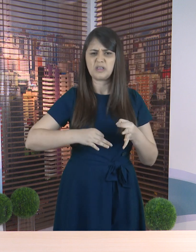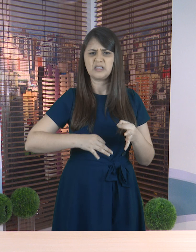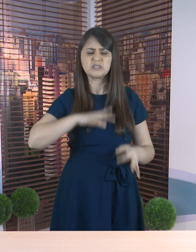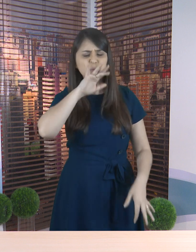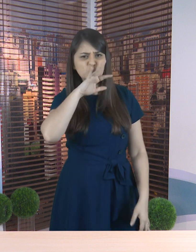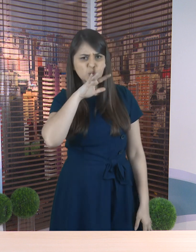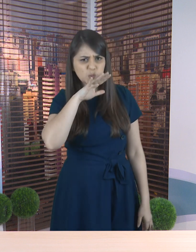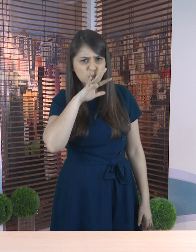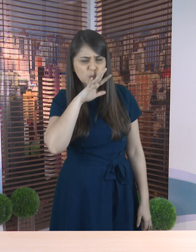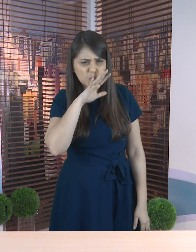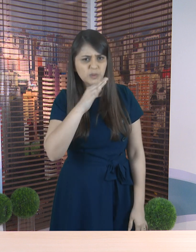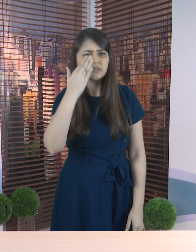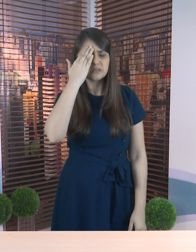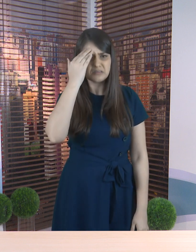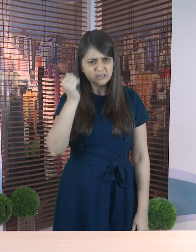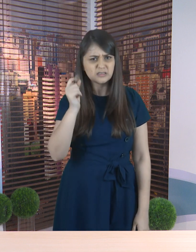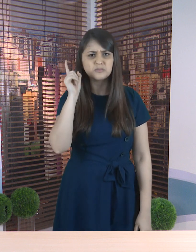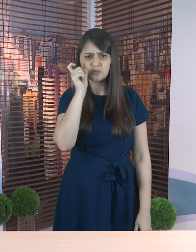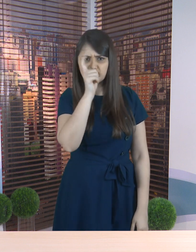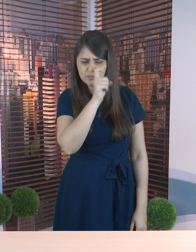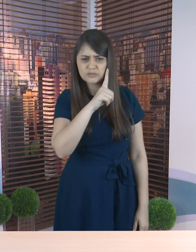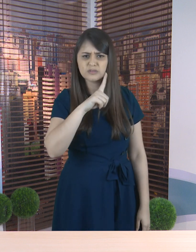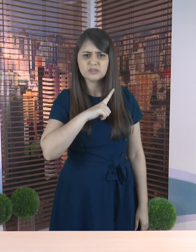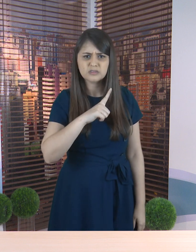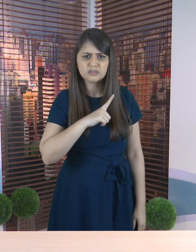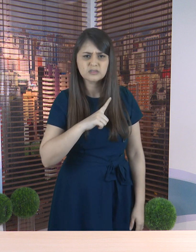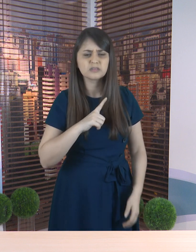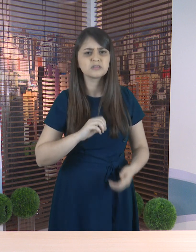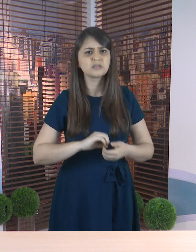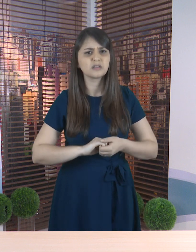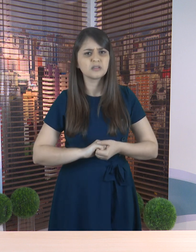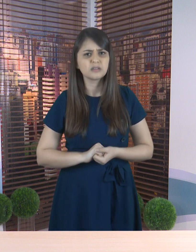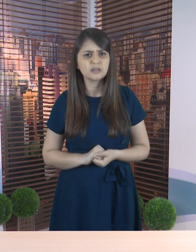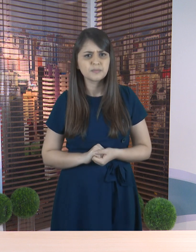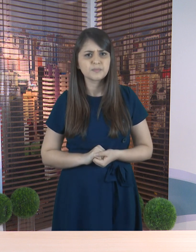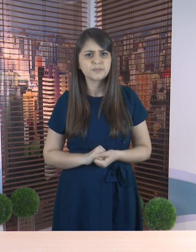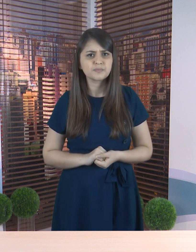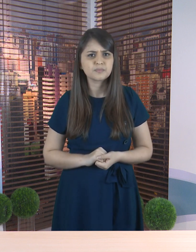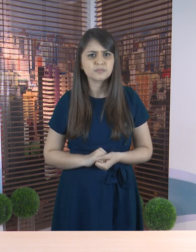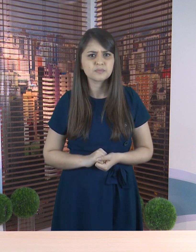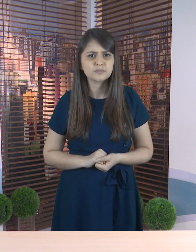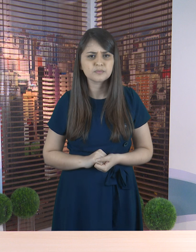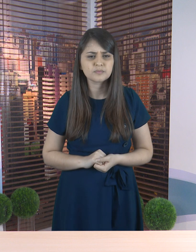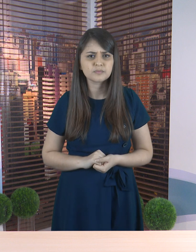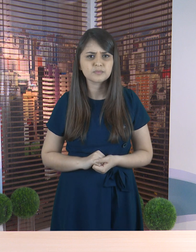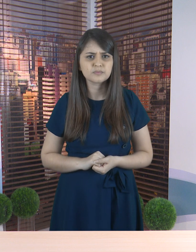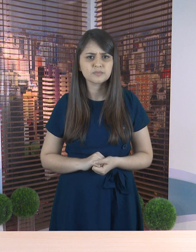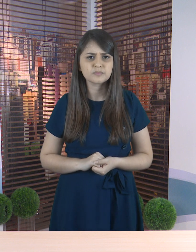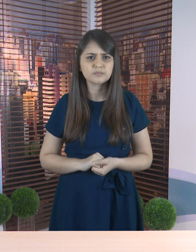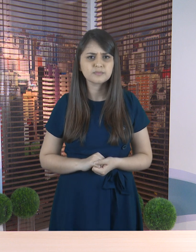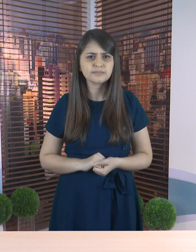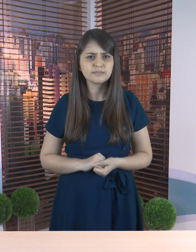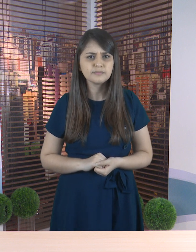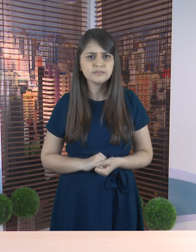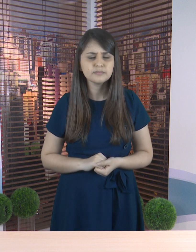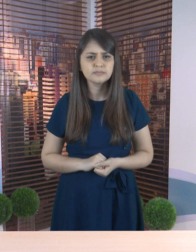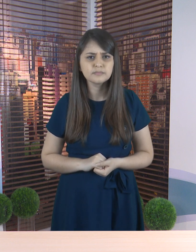quais outros passam. Além disso, podemos pintar quadros sombrios do caráter daqueles que